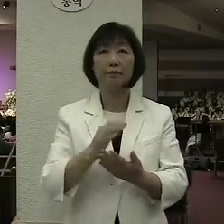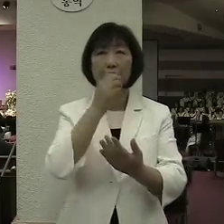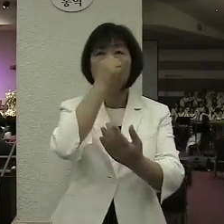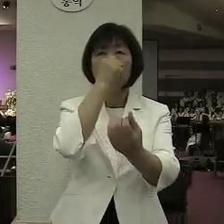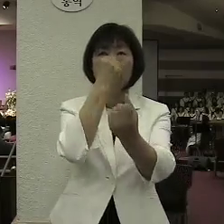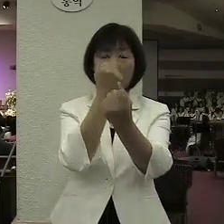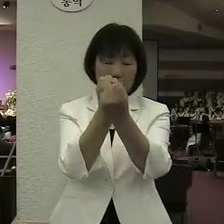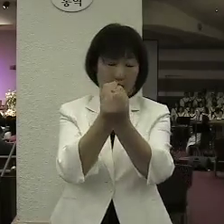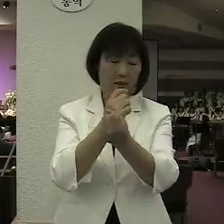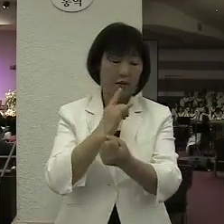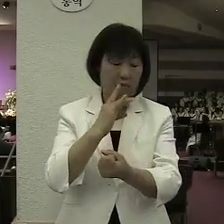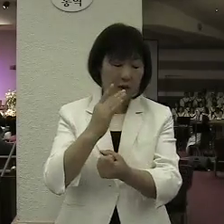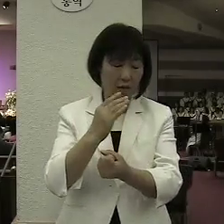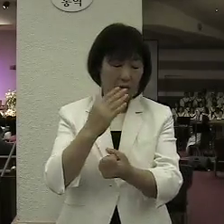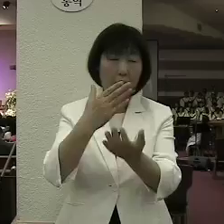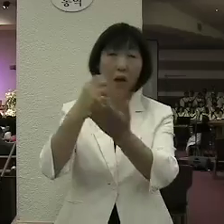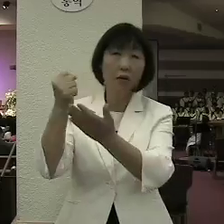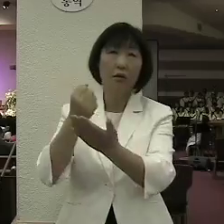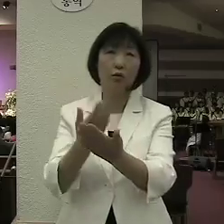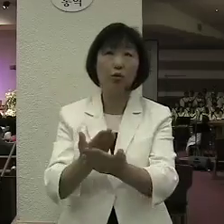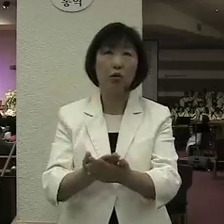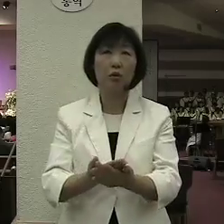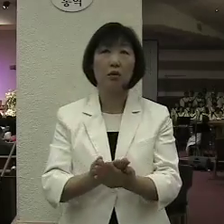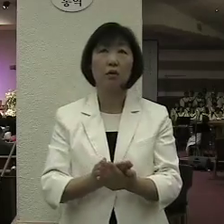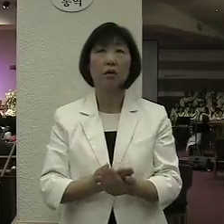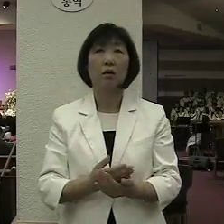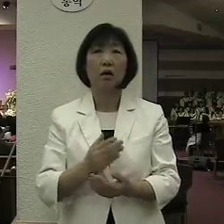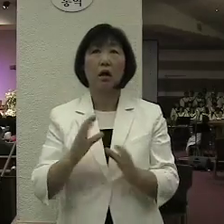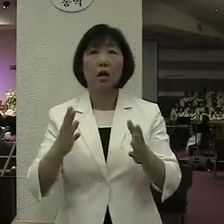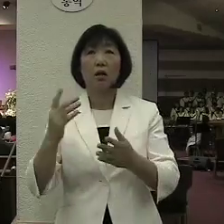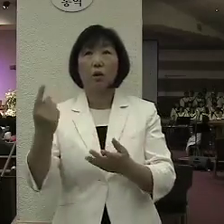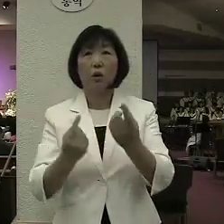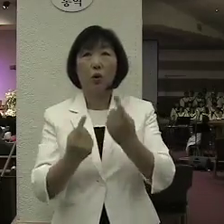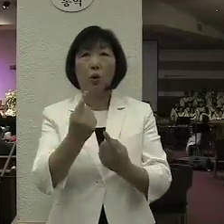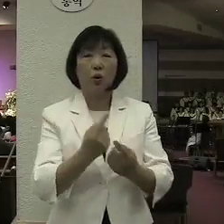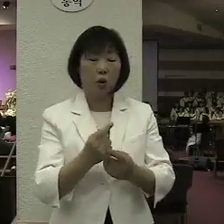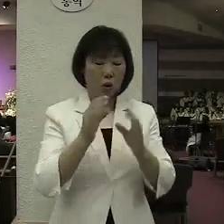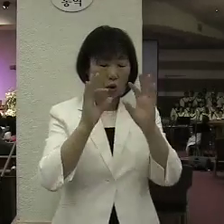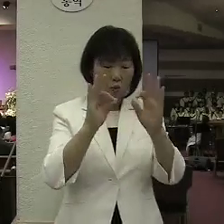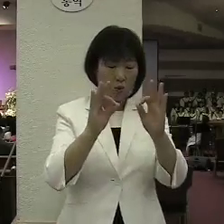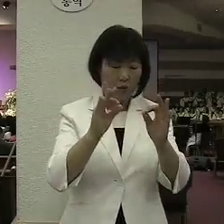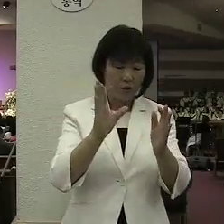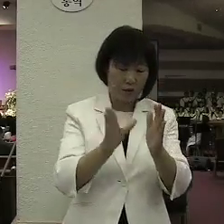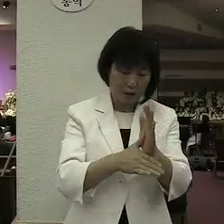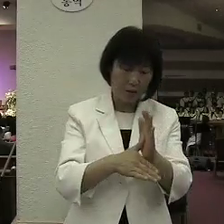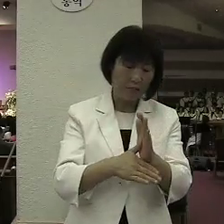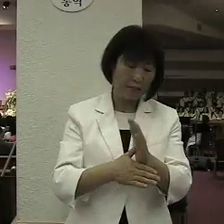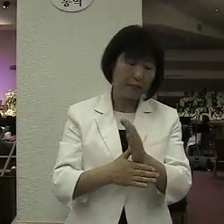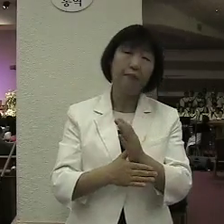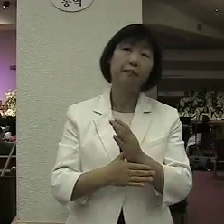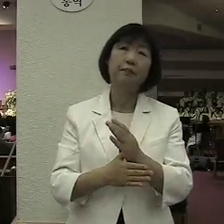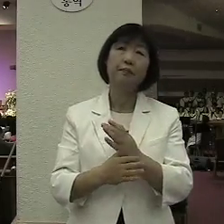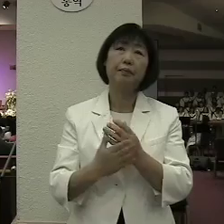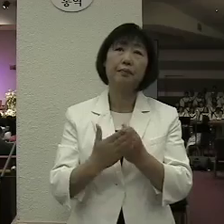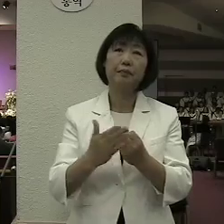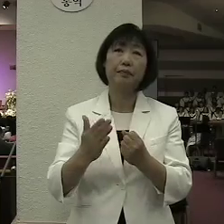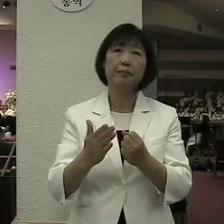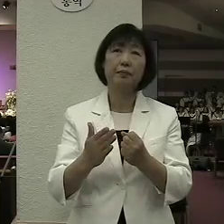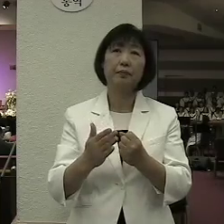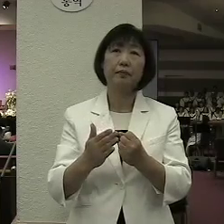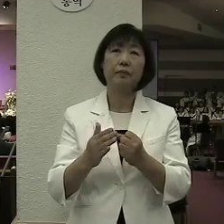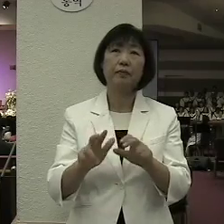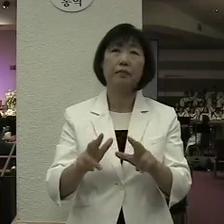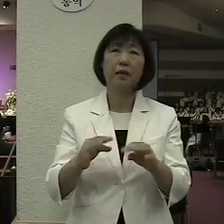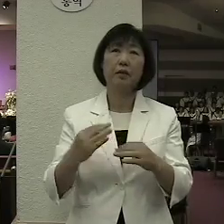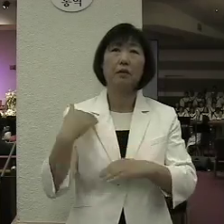딸들, 자녀들이 아버지 앞에 어떻게 나오죠? 수시로 나갑니다. 수시로 나가요. 그리고 뻔뻔스럽게 나갑니다.